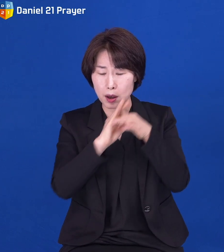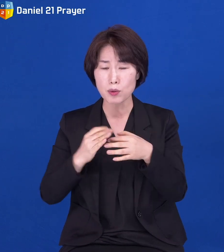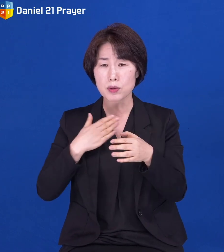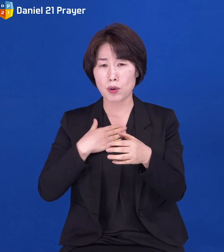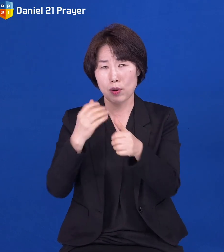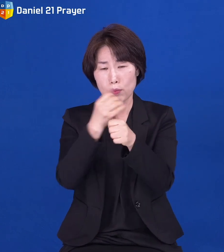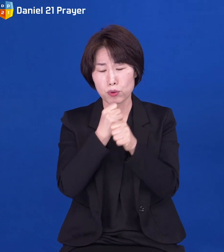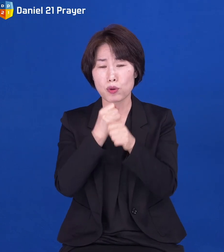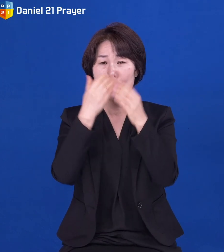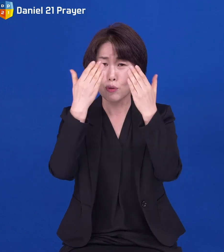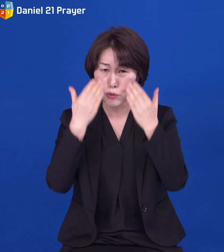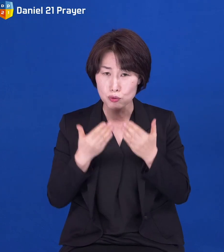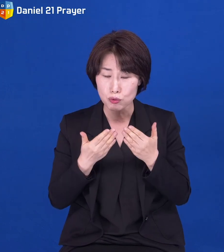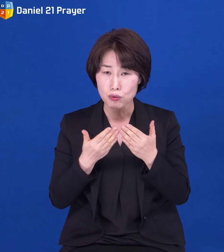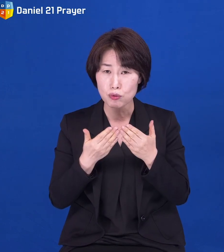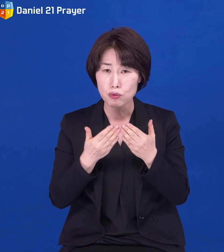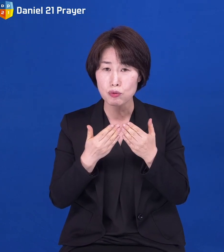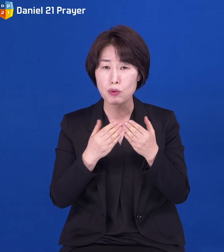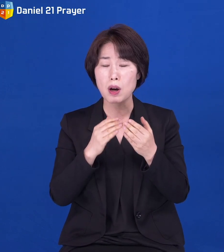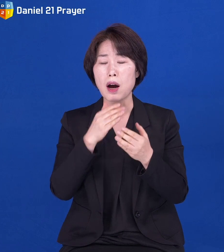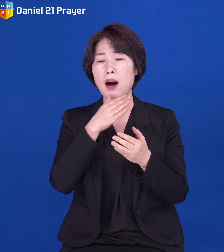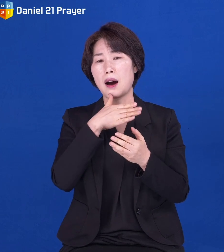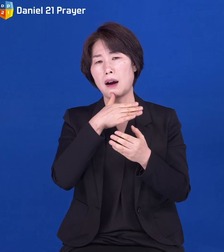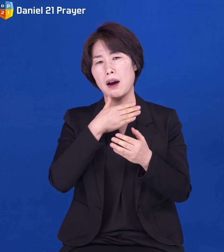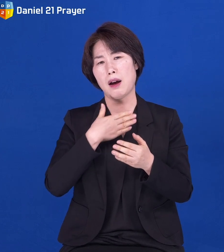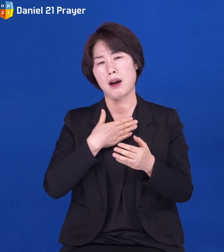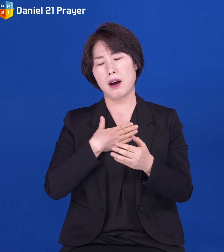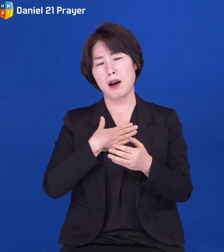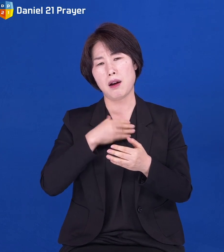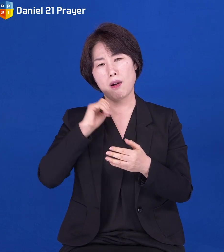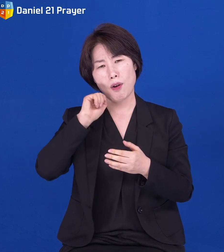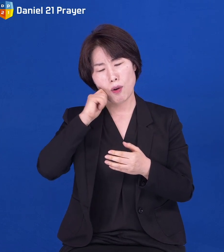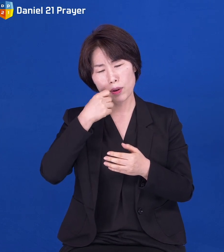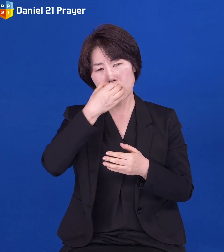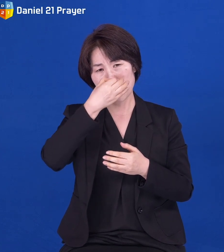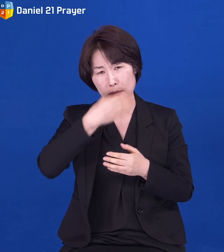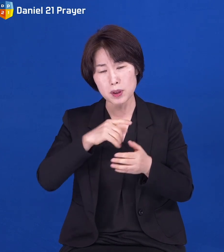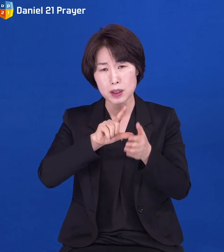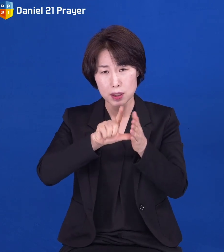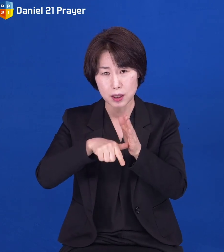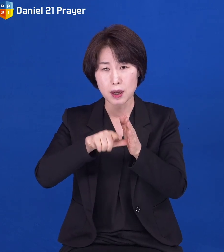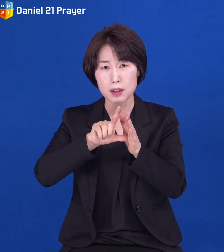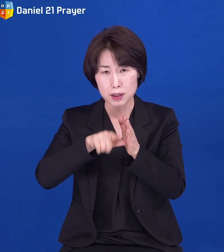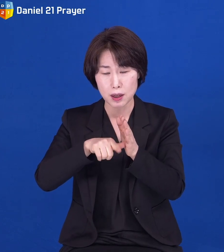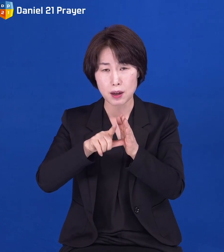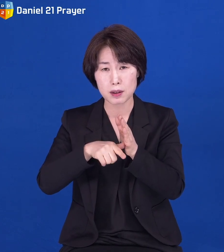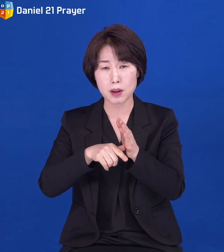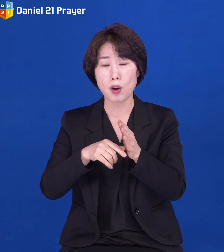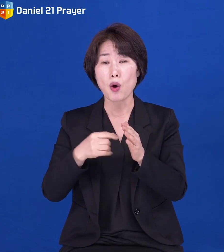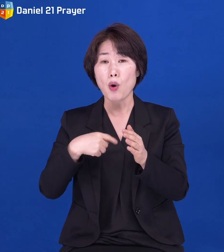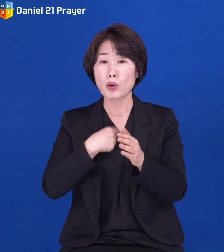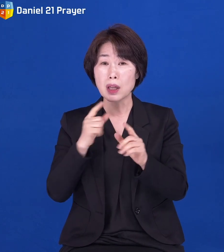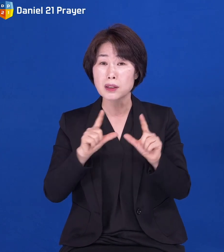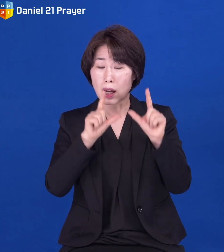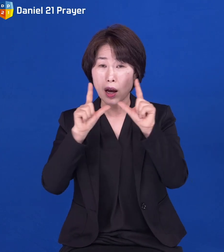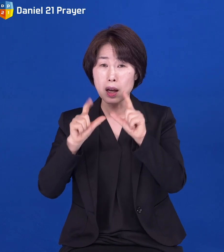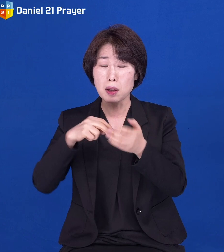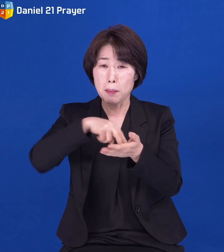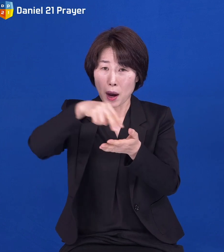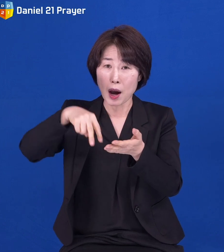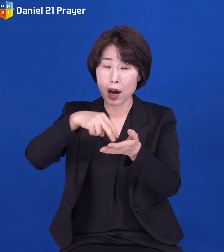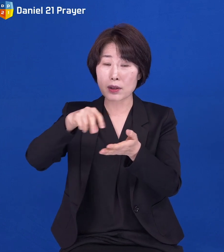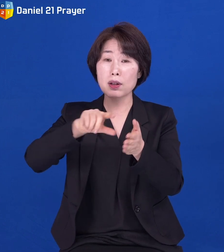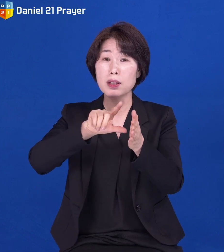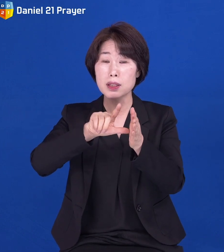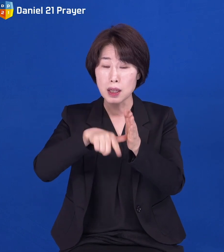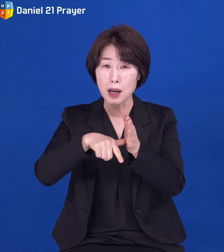그런 걸 안 당했구나. 이렇게 어렵고 힘들었을 수도 있는데 내가 저 혼자 살고 여자이고 그런데 그렇게 막 방황하고 잘못될 수도